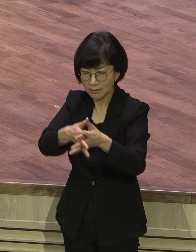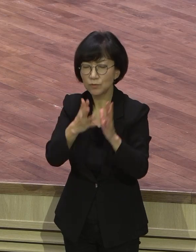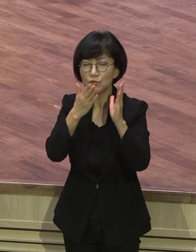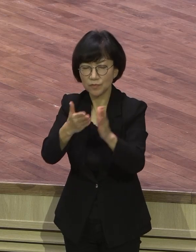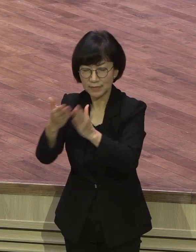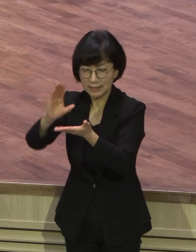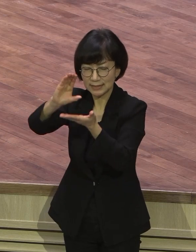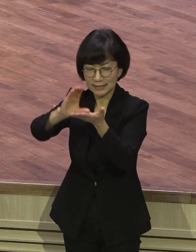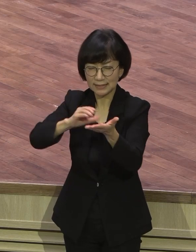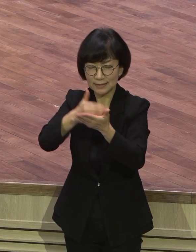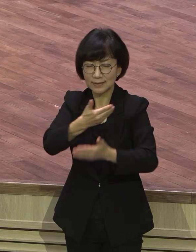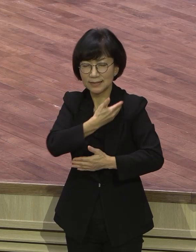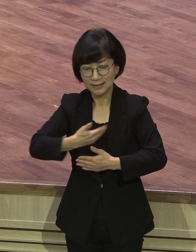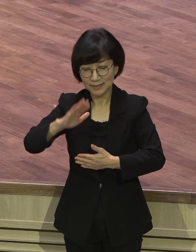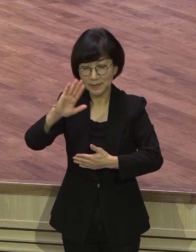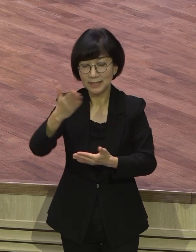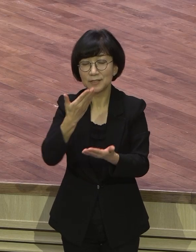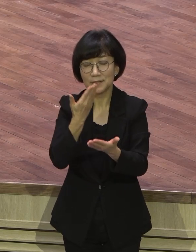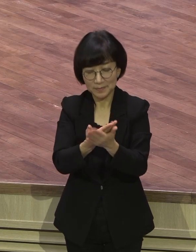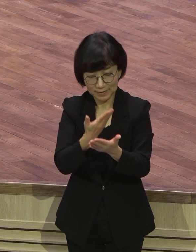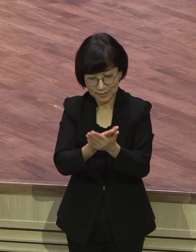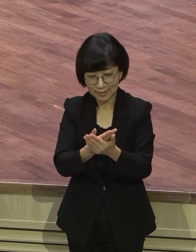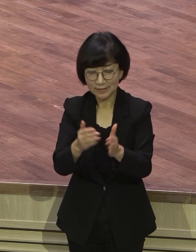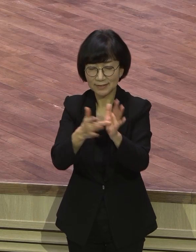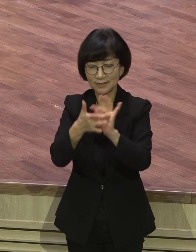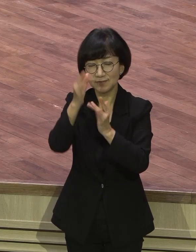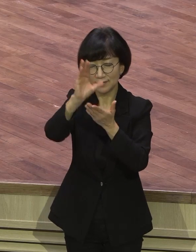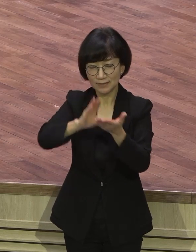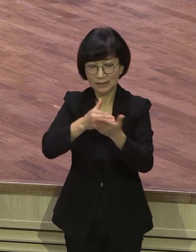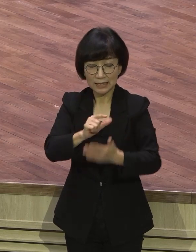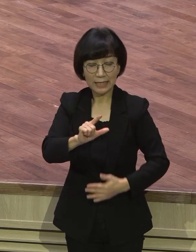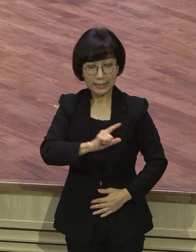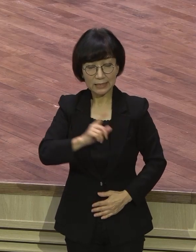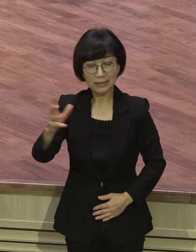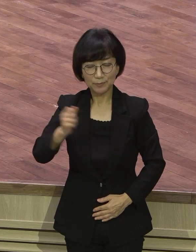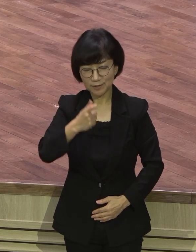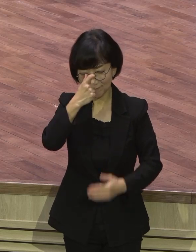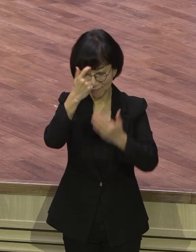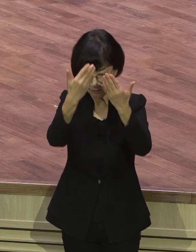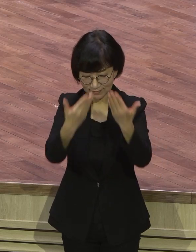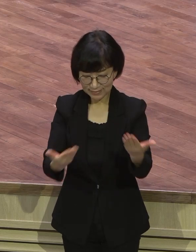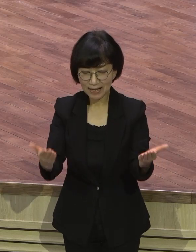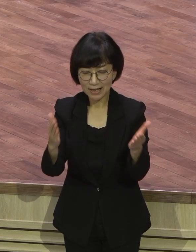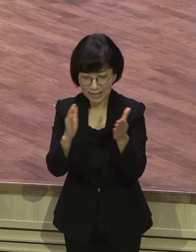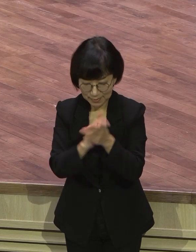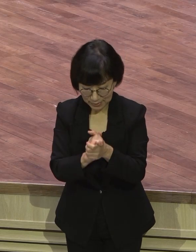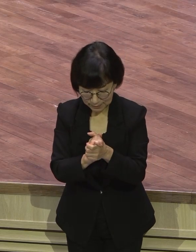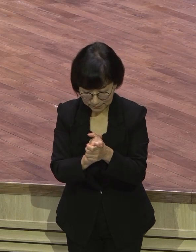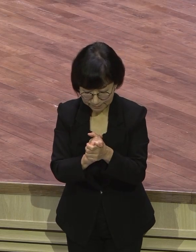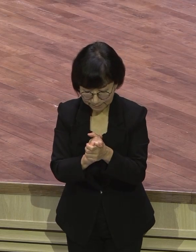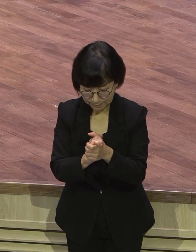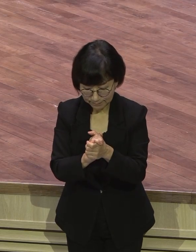다 되게도와 주옵소서 예수 그리스도의 받들어 기도합니다 아멘